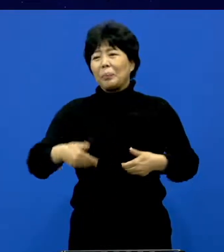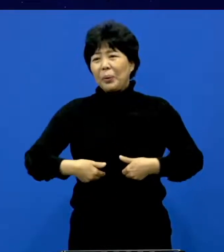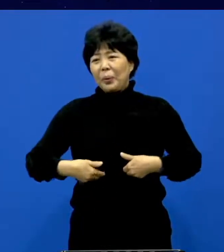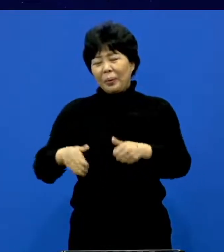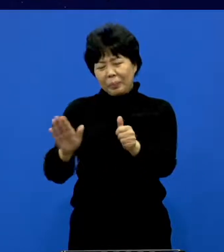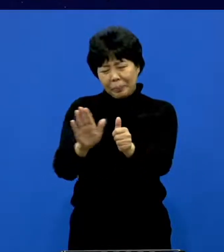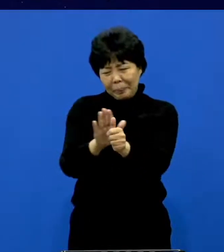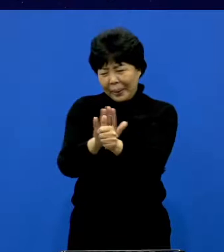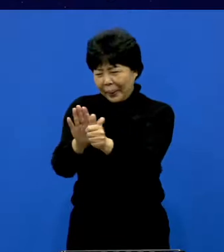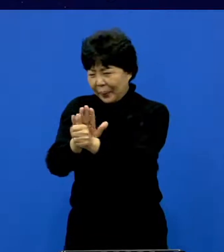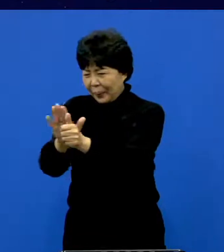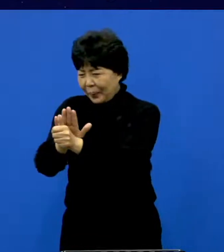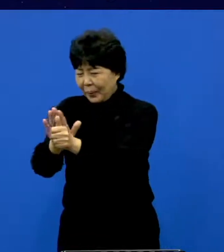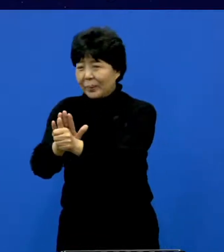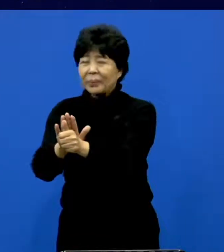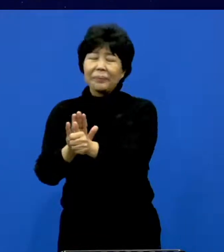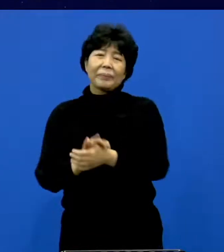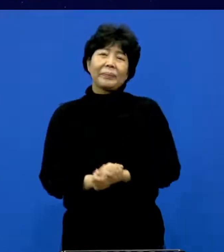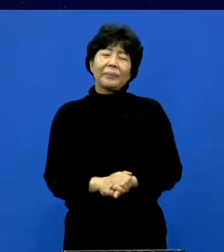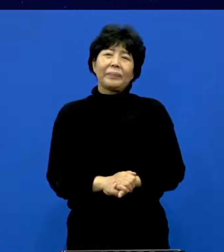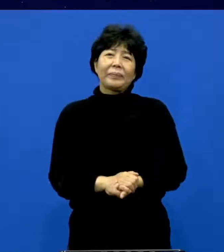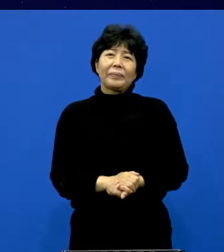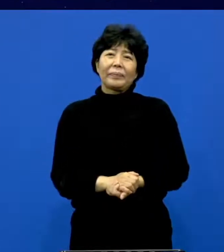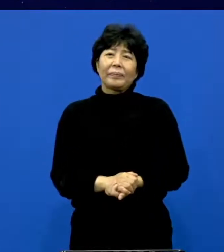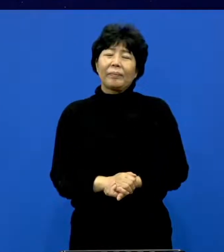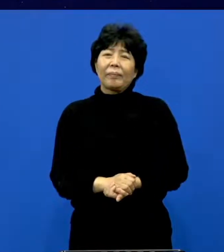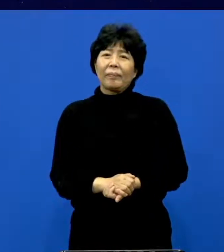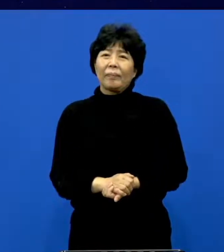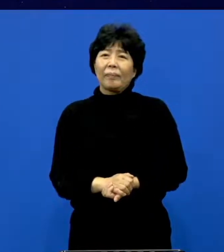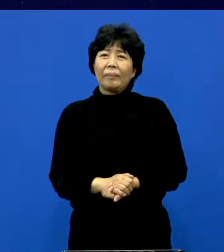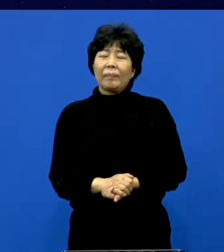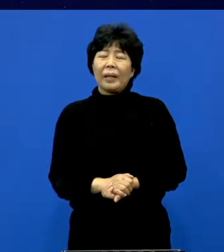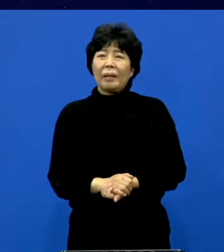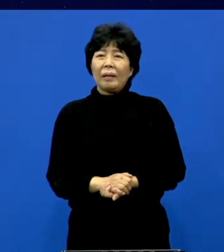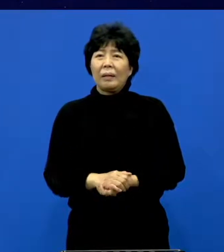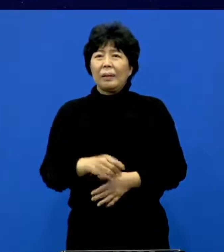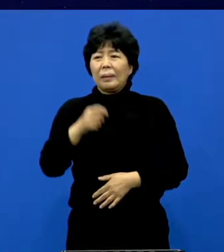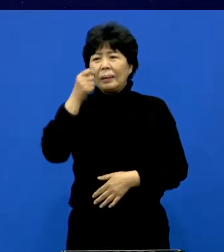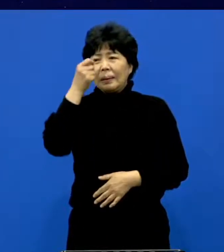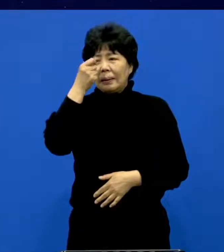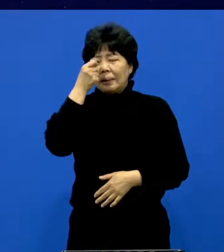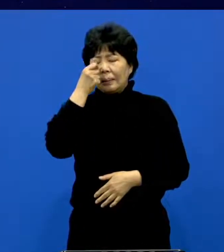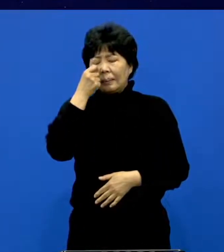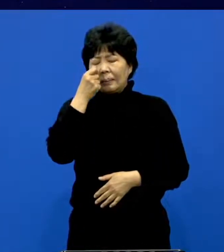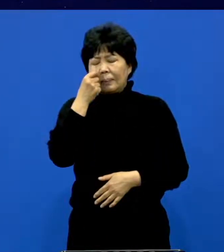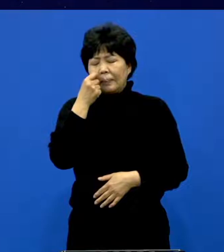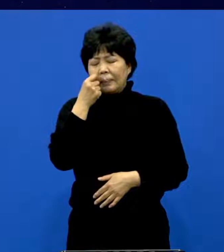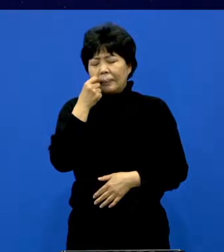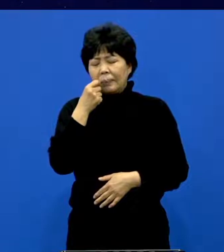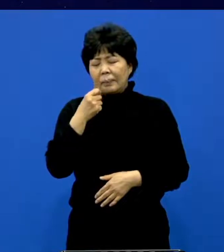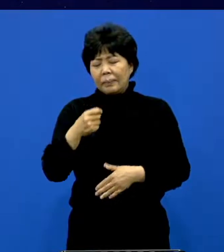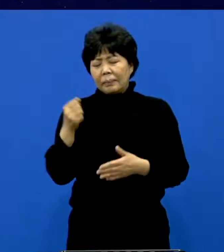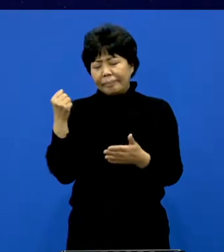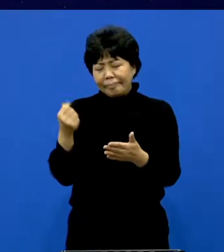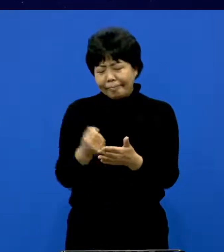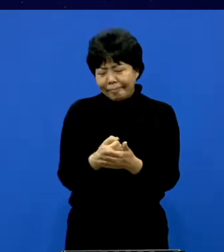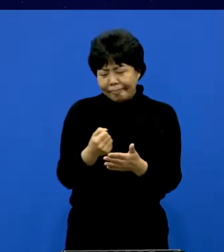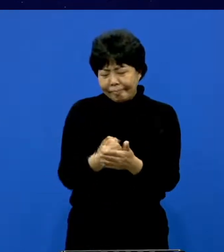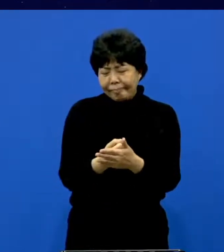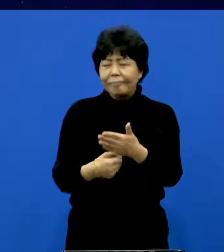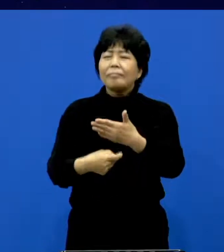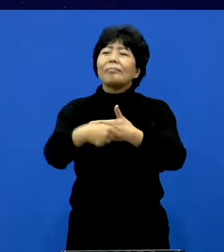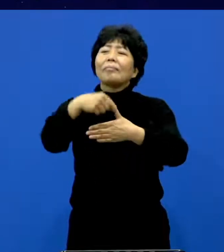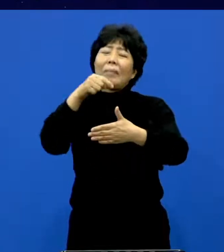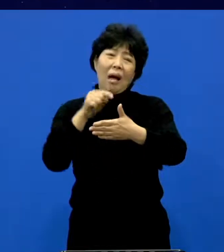배려하려고 하면 민감해야 돼요. 또 동정하며 그래서 동정, 이것은 공감의 의미가 있습니다.